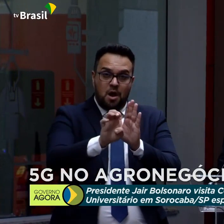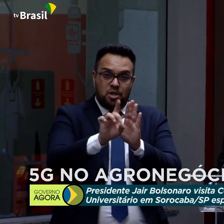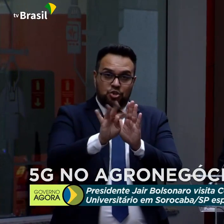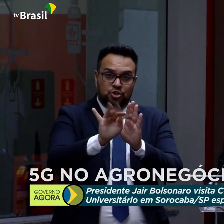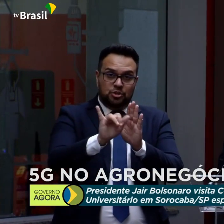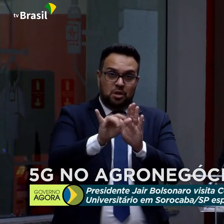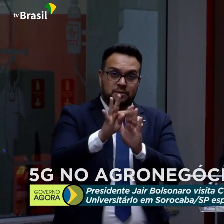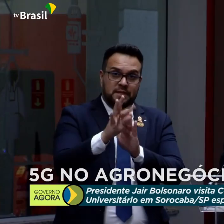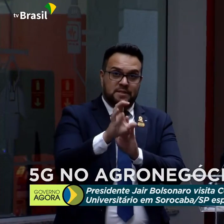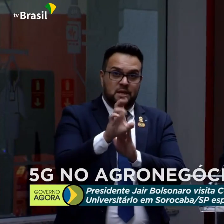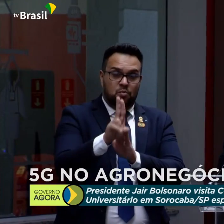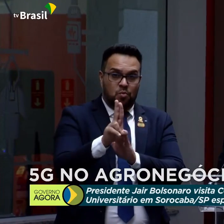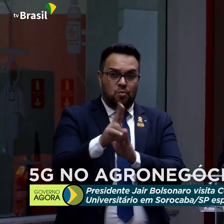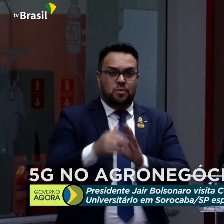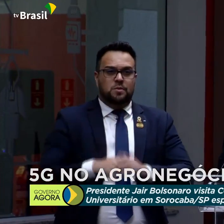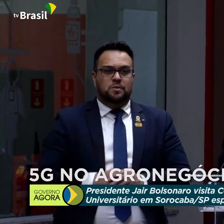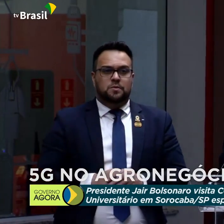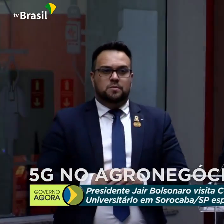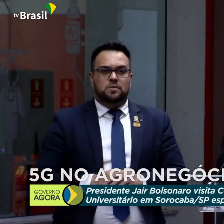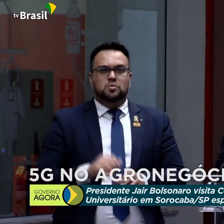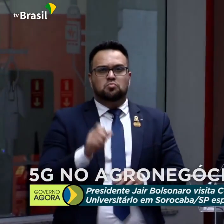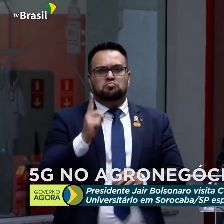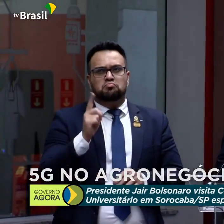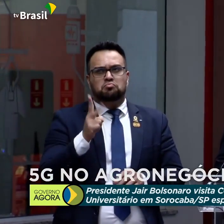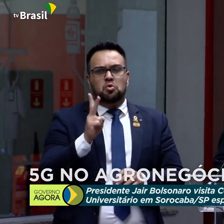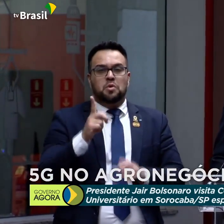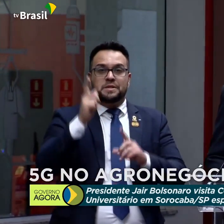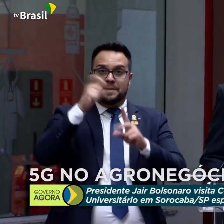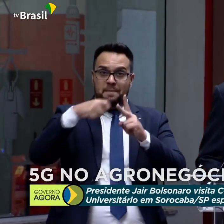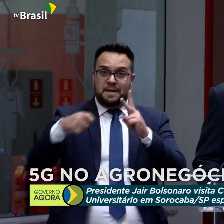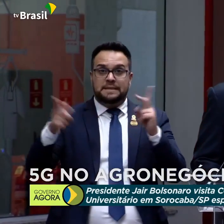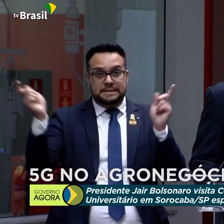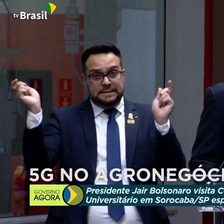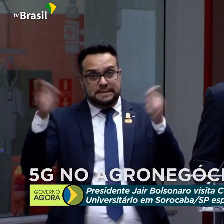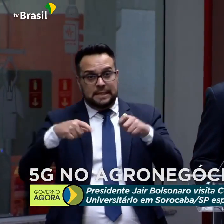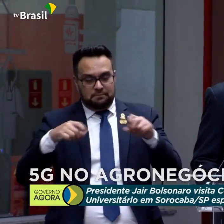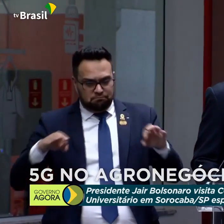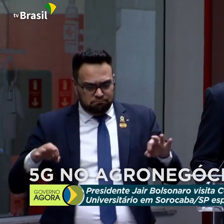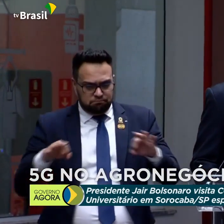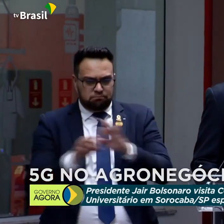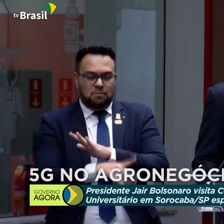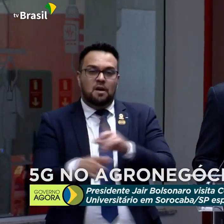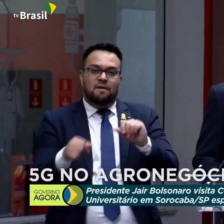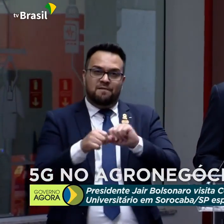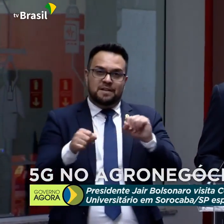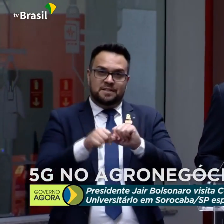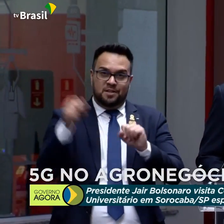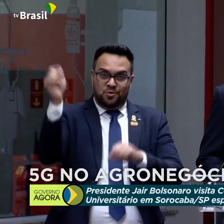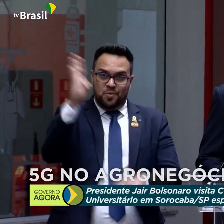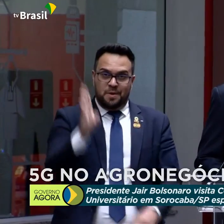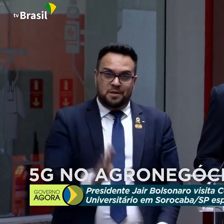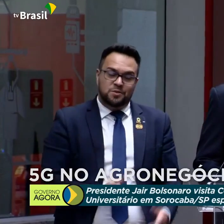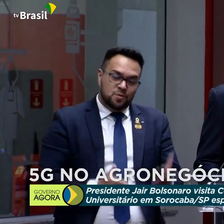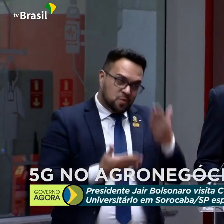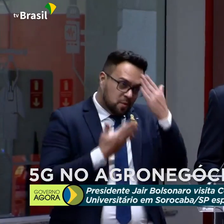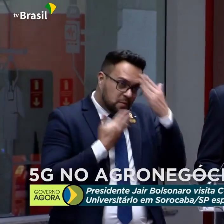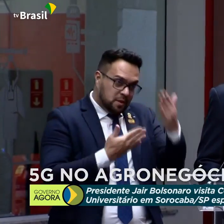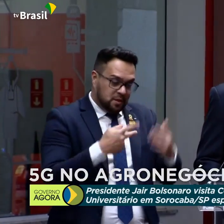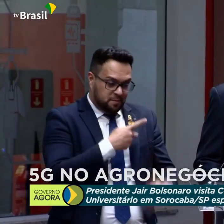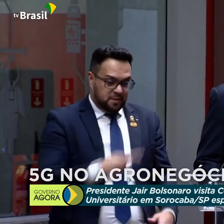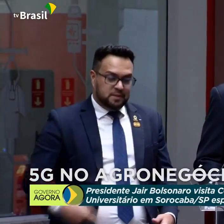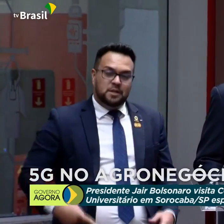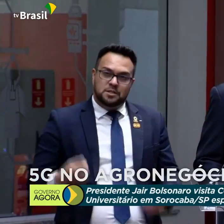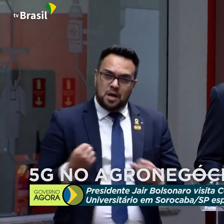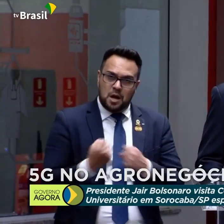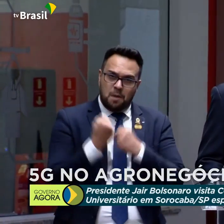que nos próximos um ou dois meses a gente possa ter a realização do leilão no Brasil. Muito obrigado, presidente, pelo